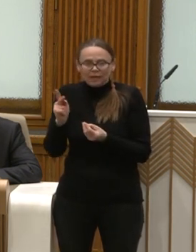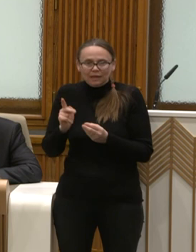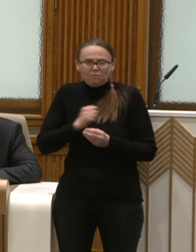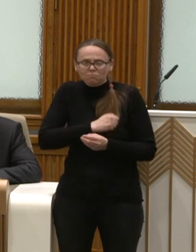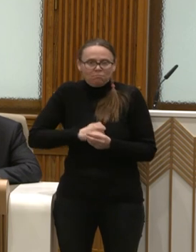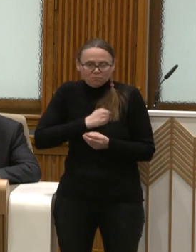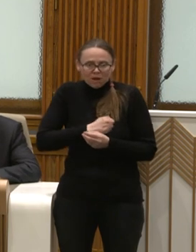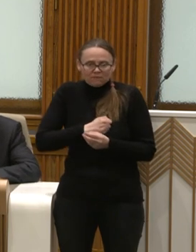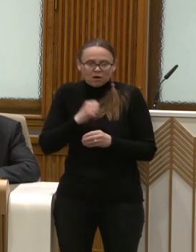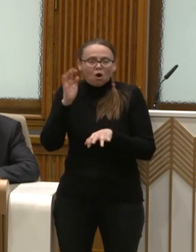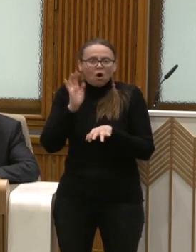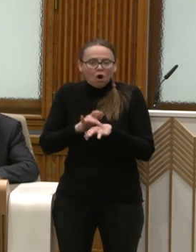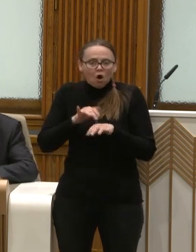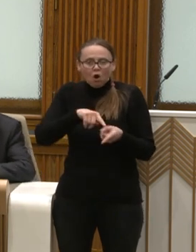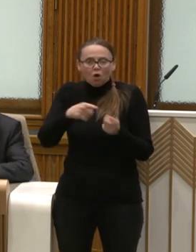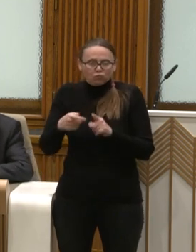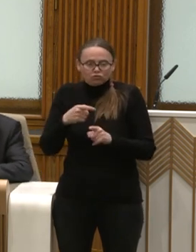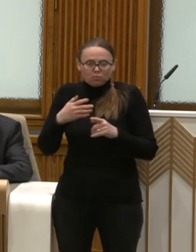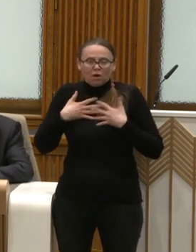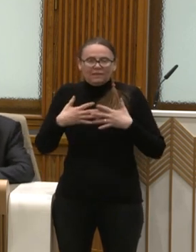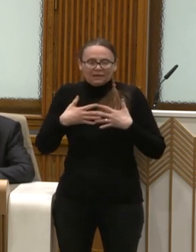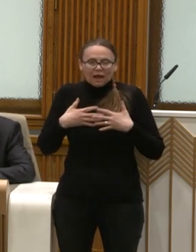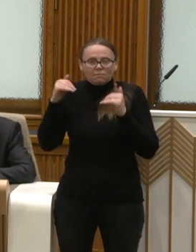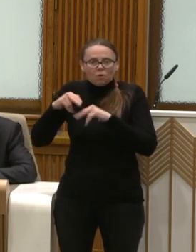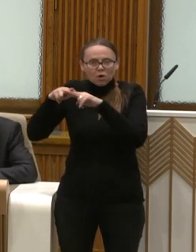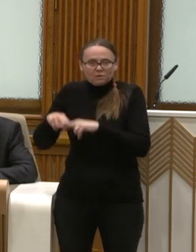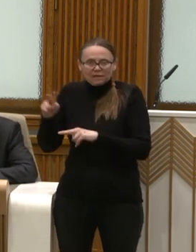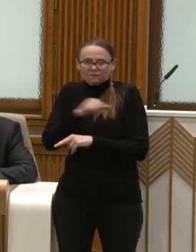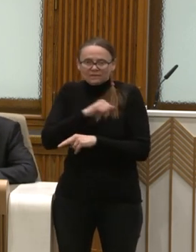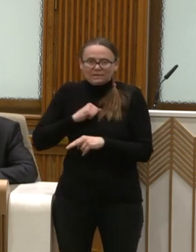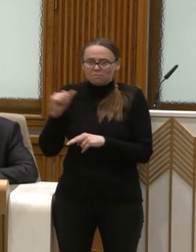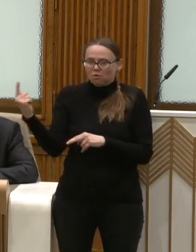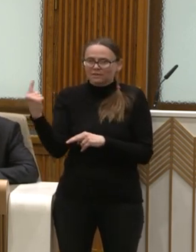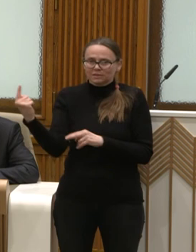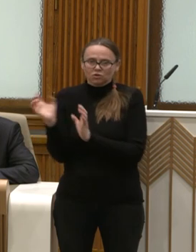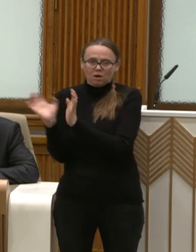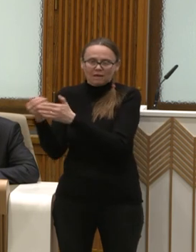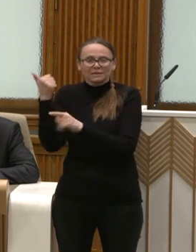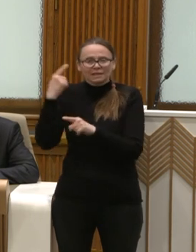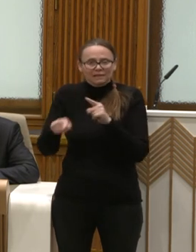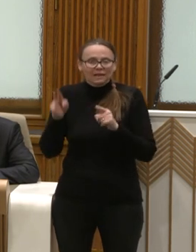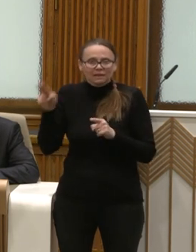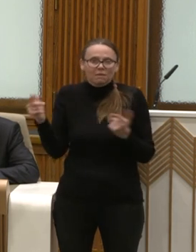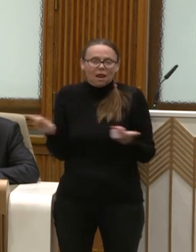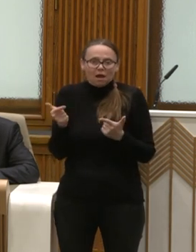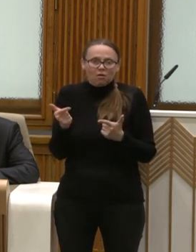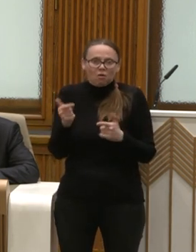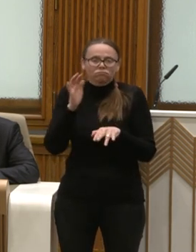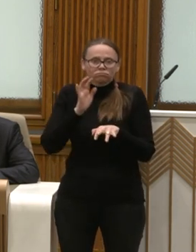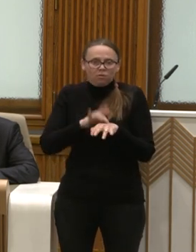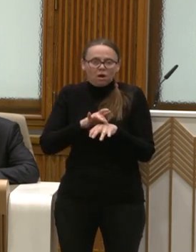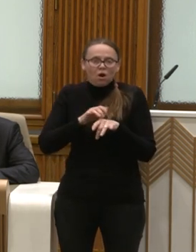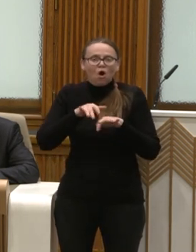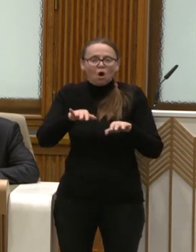prebolevajo okužbo dihal, morajo ostati v samoizolaciji. En del teh ima lahko okužbo za